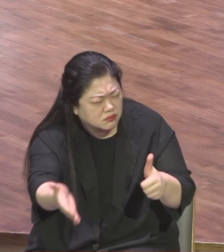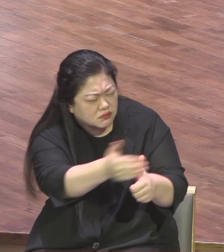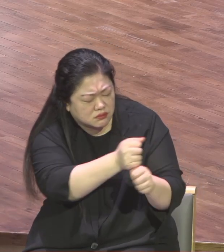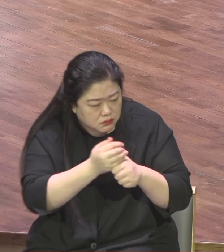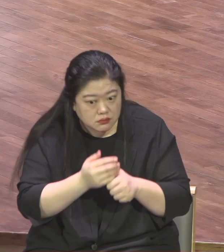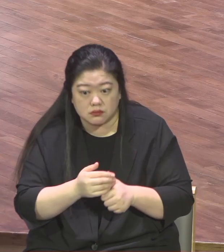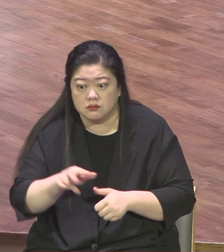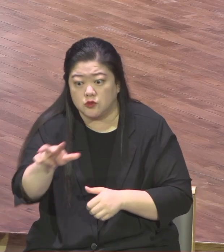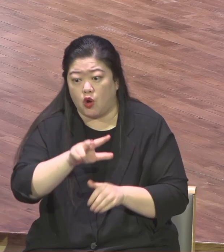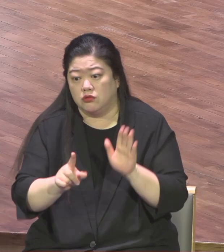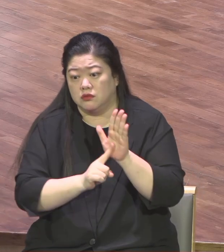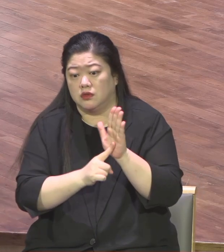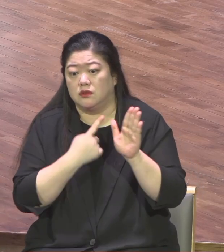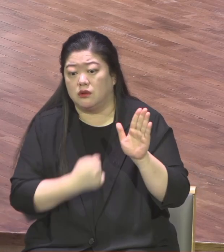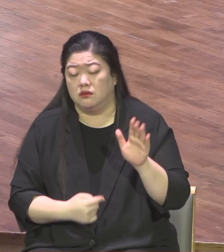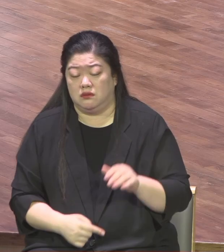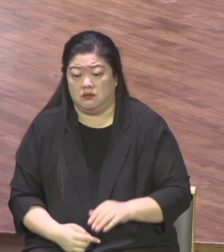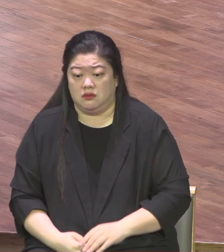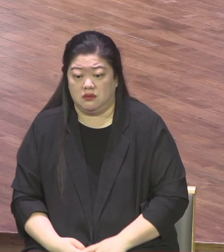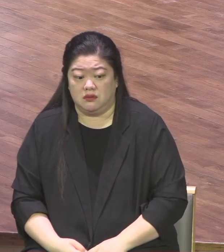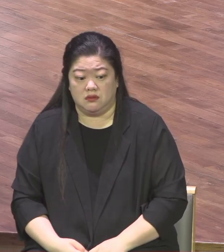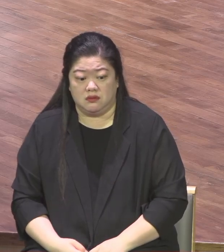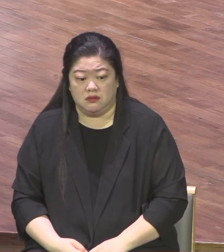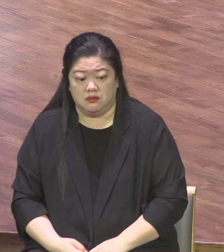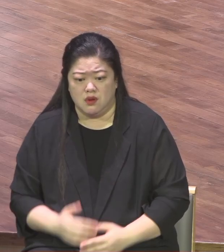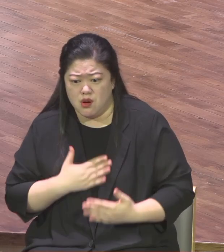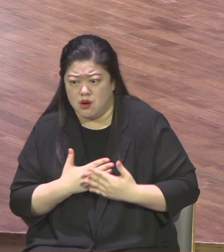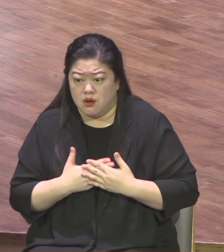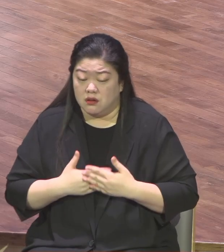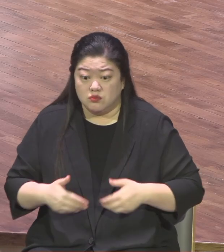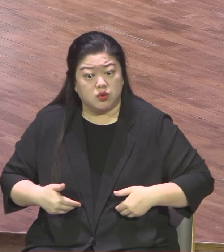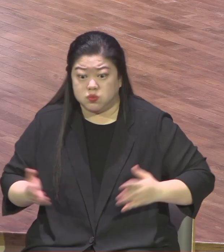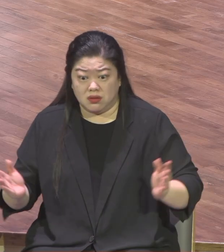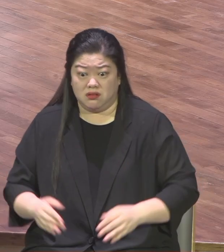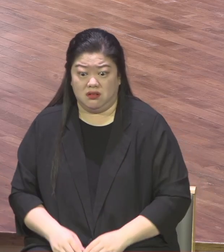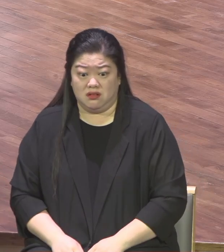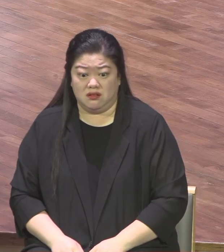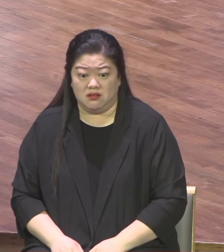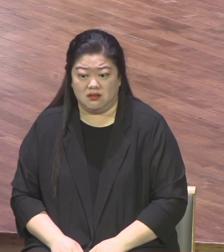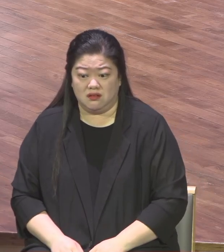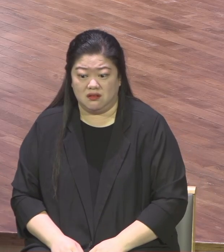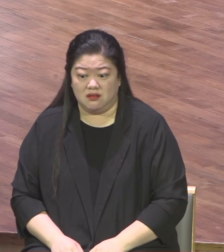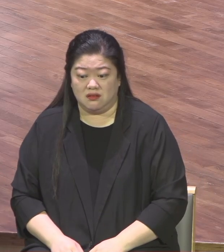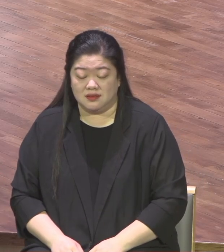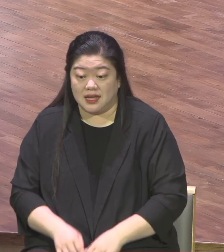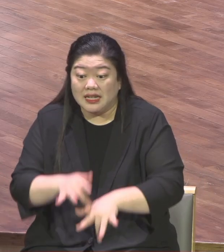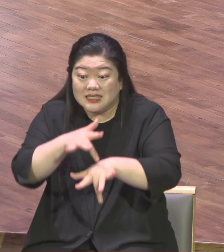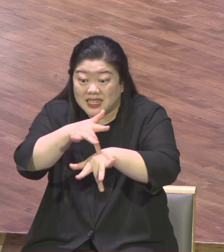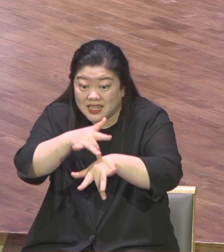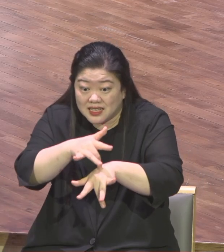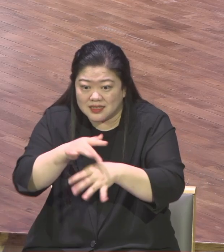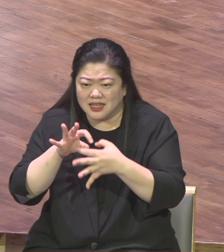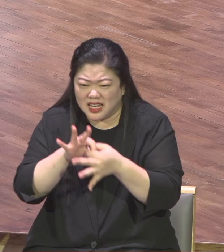겁주고 비교식 시고 열등의식 집어 넣어가지고 실패의식을 만들어가지고